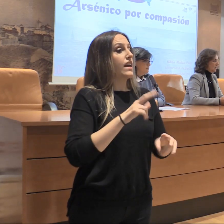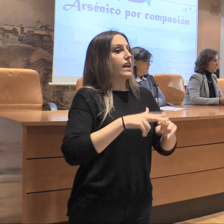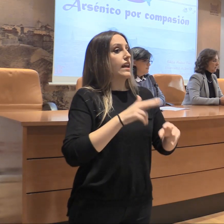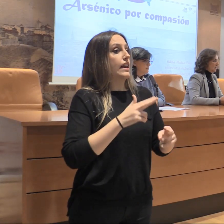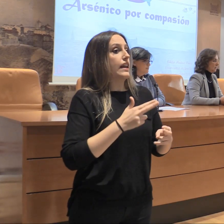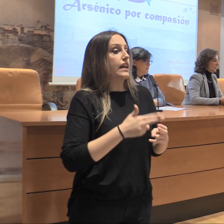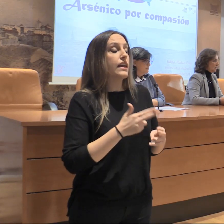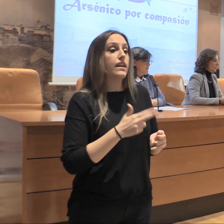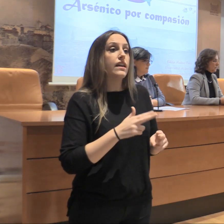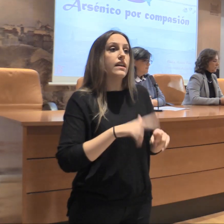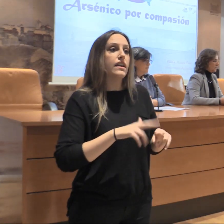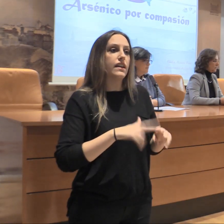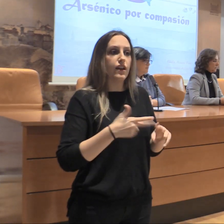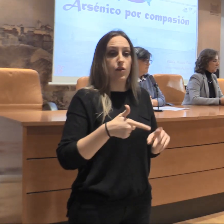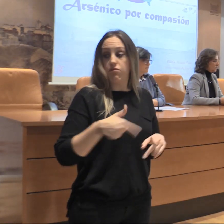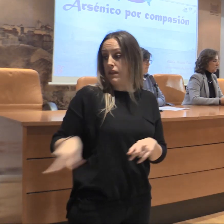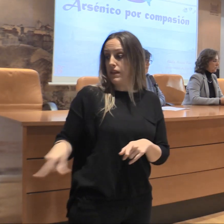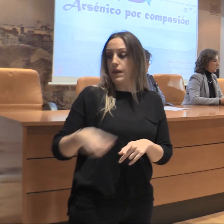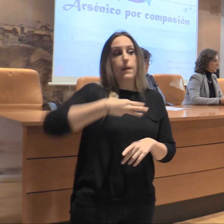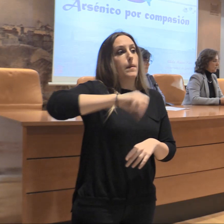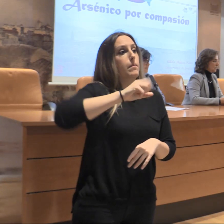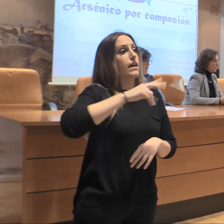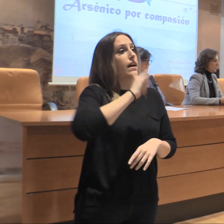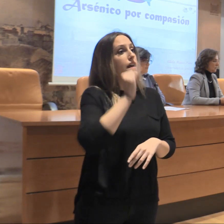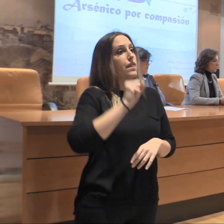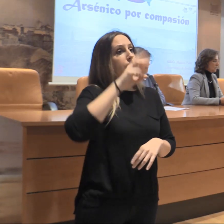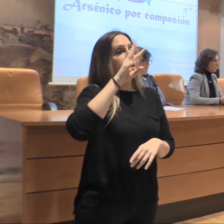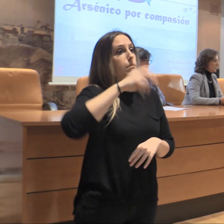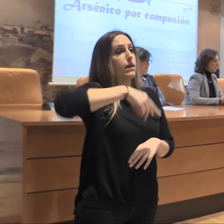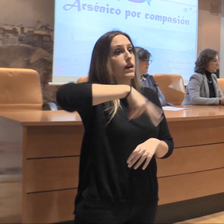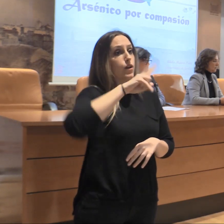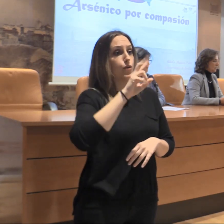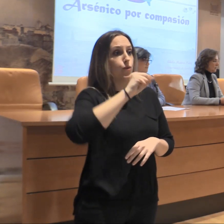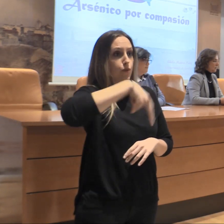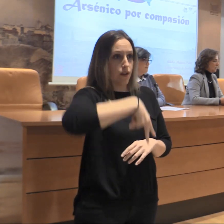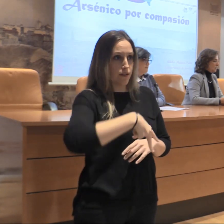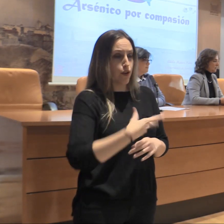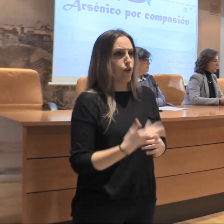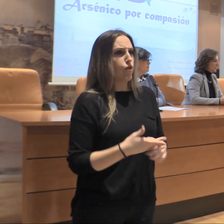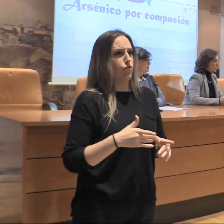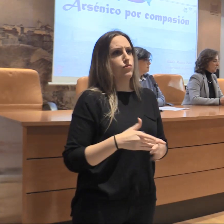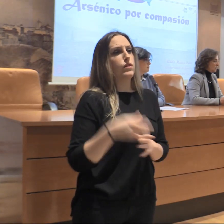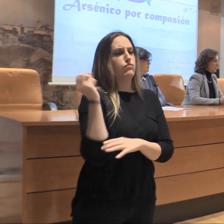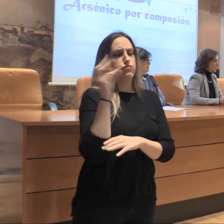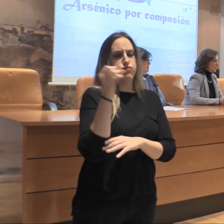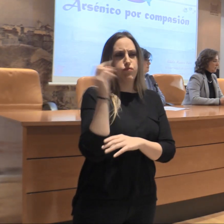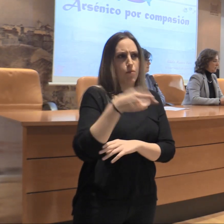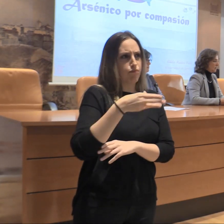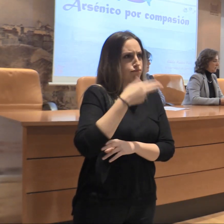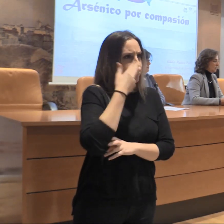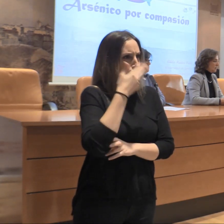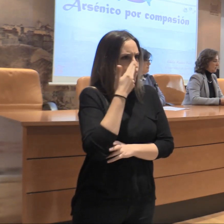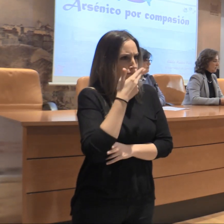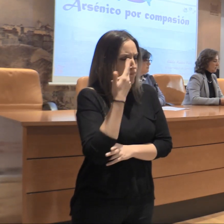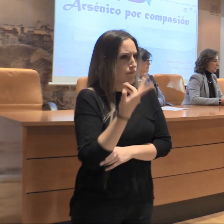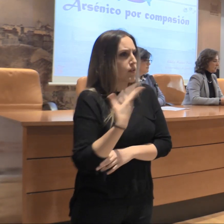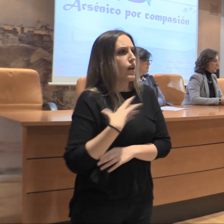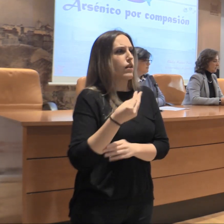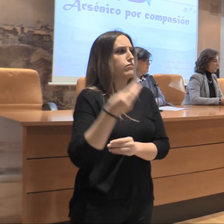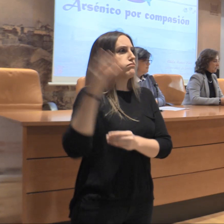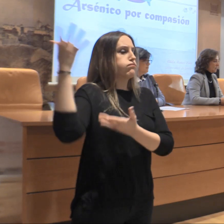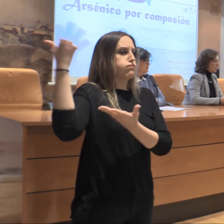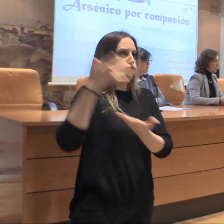Noir, que ya saben ustedes que llevamos desde el lunes, con unas jornadas muy intensas y muy interesantes. La verdad es que estamos aprendiendo